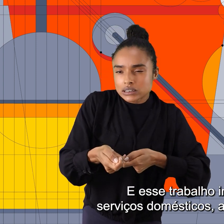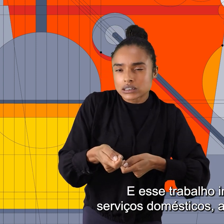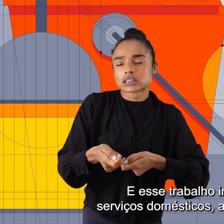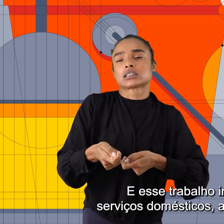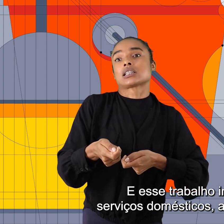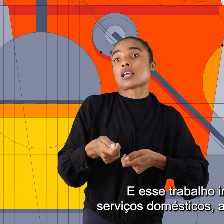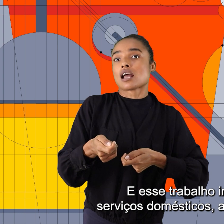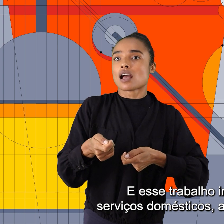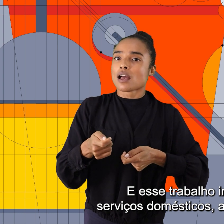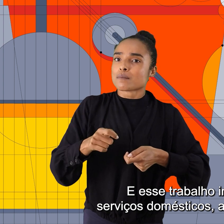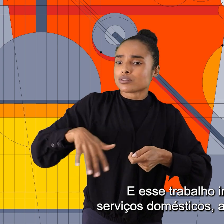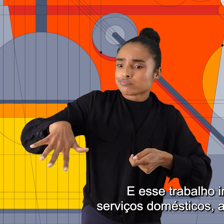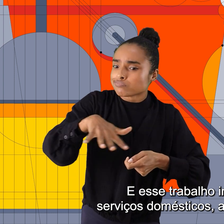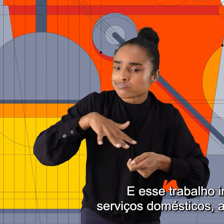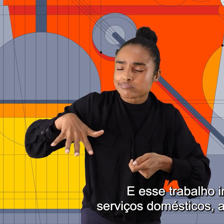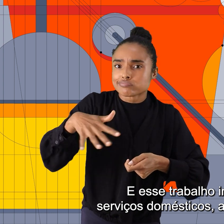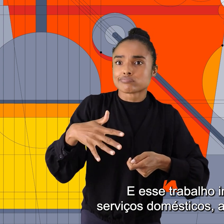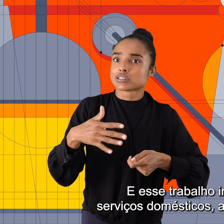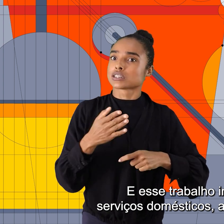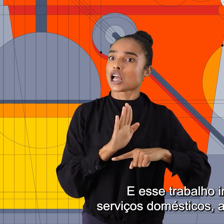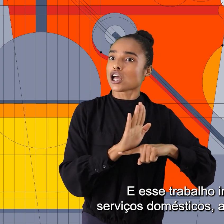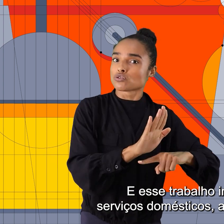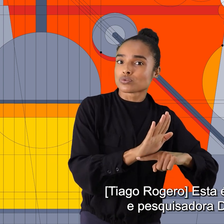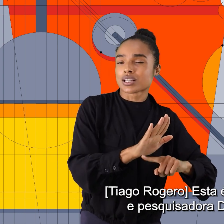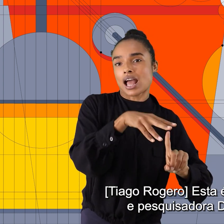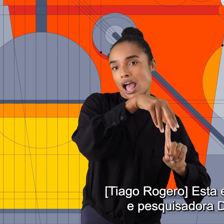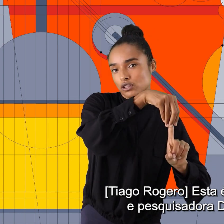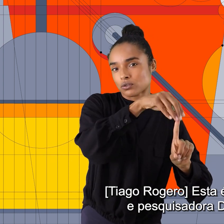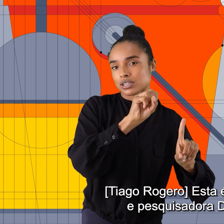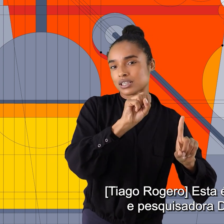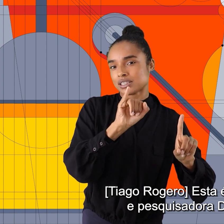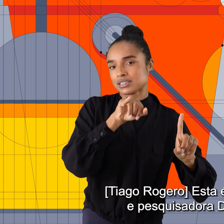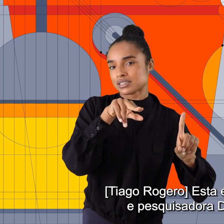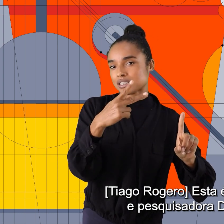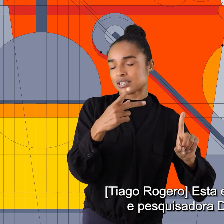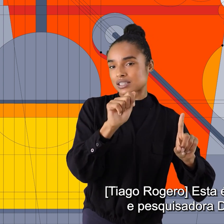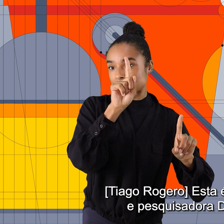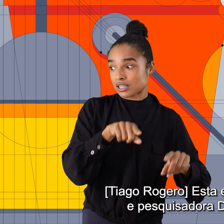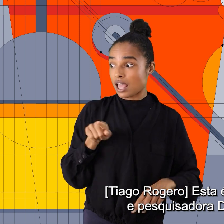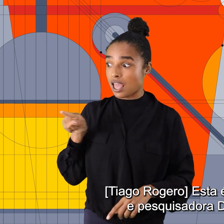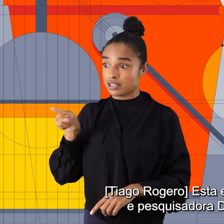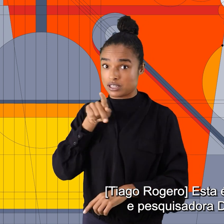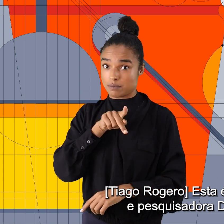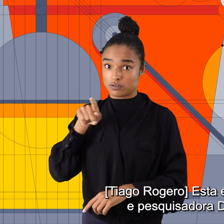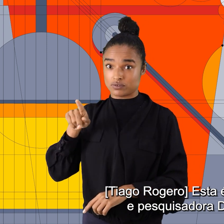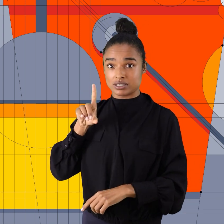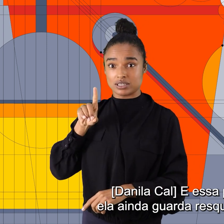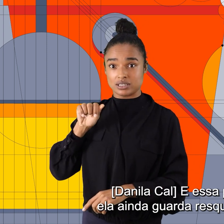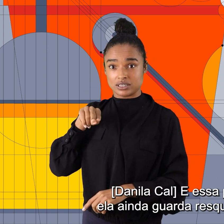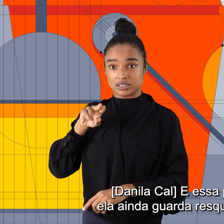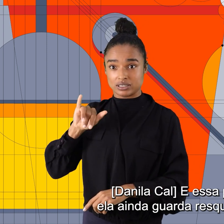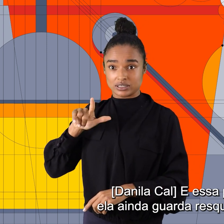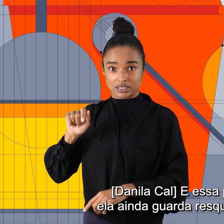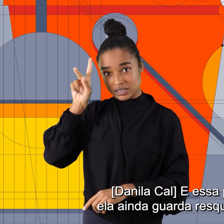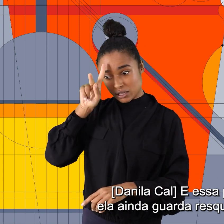incluía, serviços domésticos, apoio às sinhais. Esta é a professora e pesquisadora Danila Cal. E